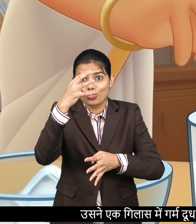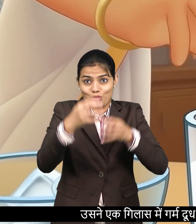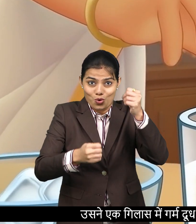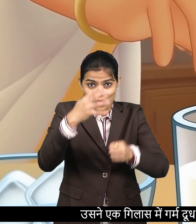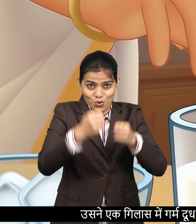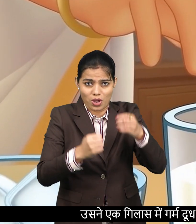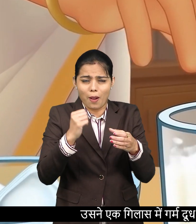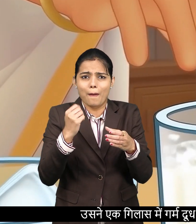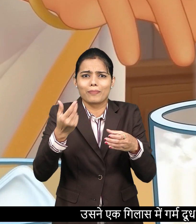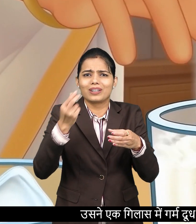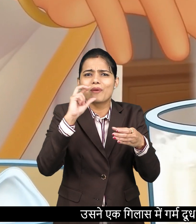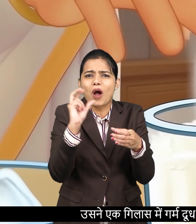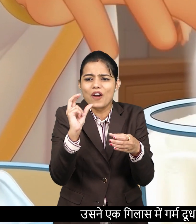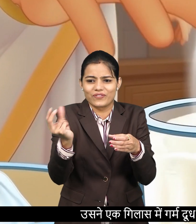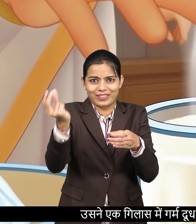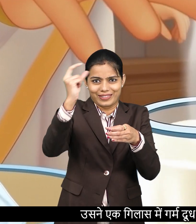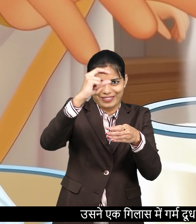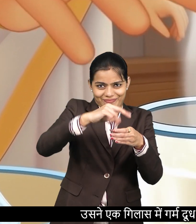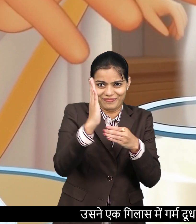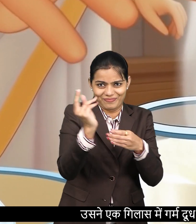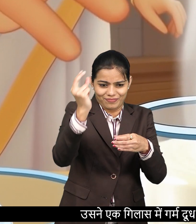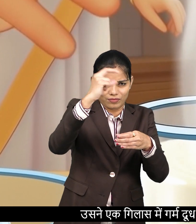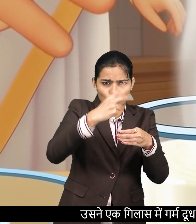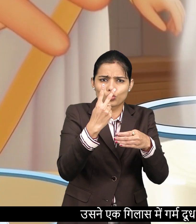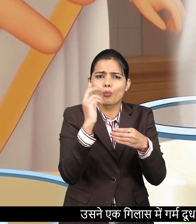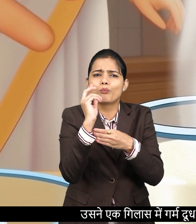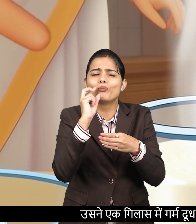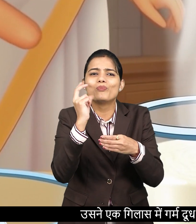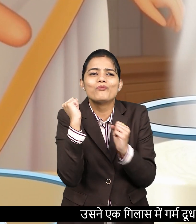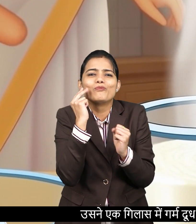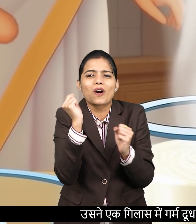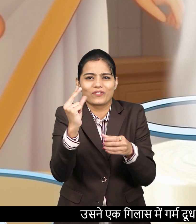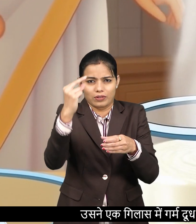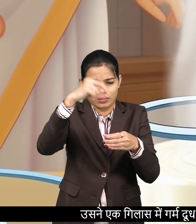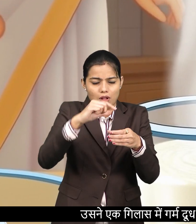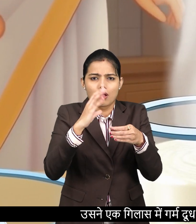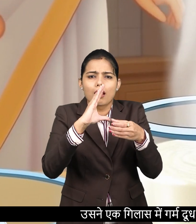उसने एक गिलास में गर्म दूध डाला और उसमें 2 बर्फ के टुकड़े डाल दिए।